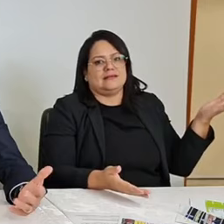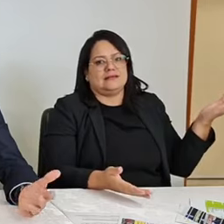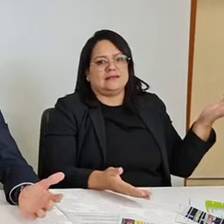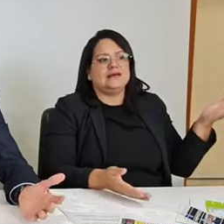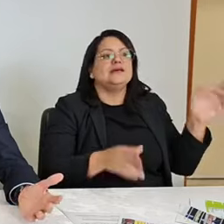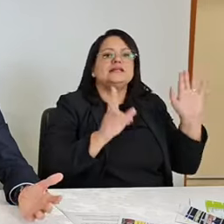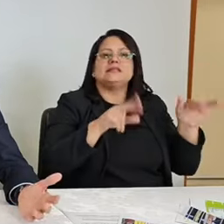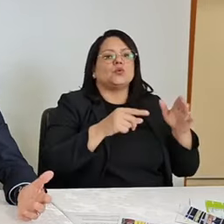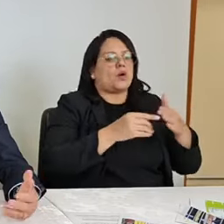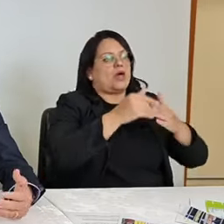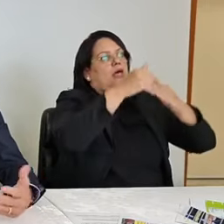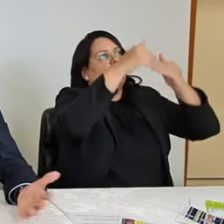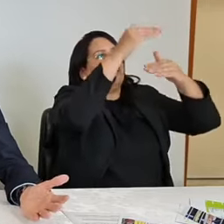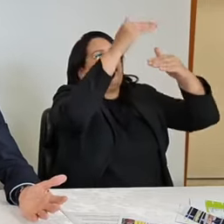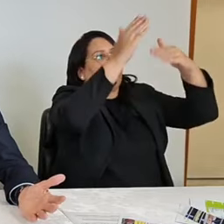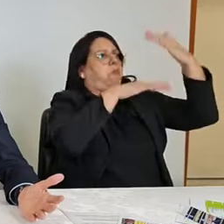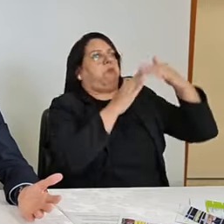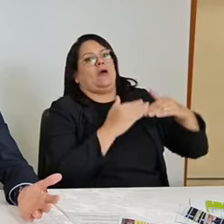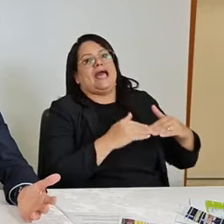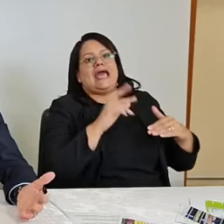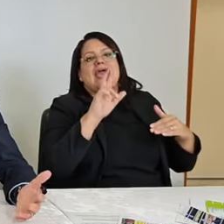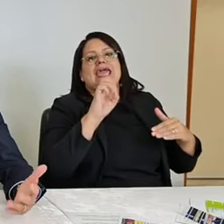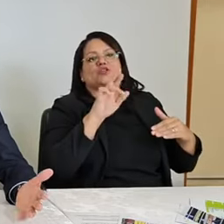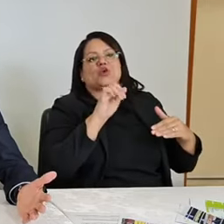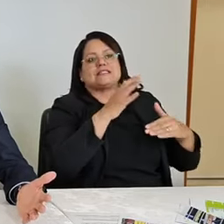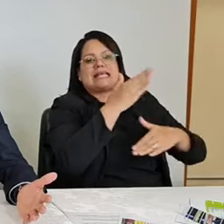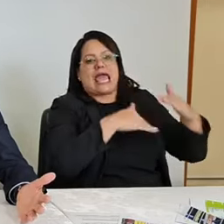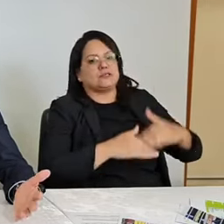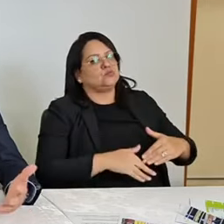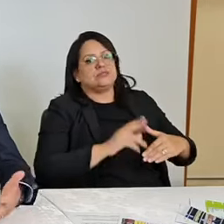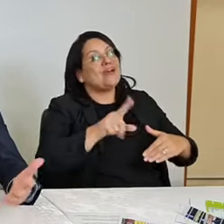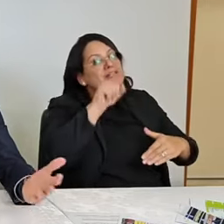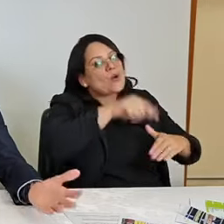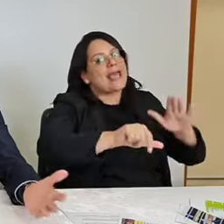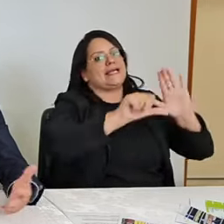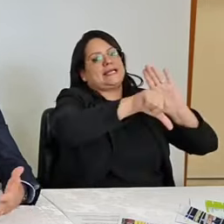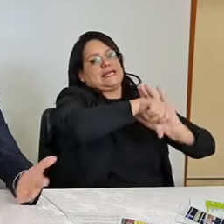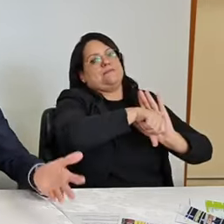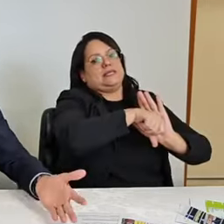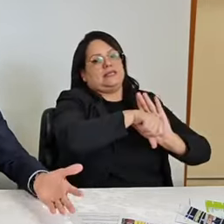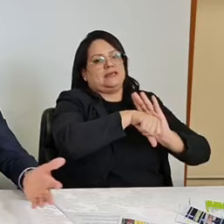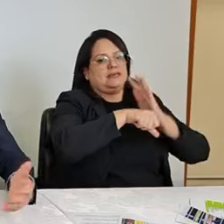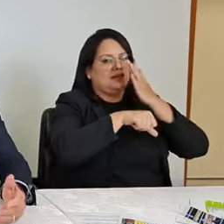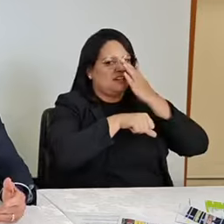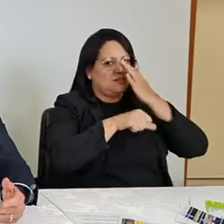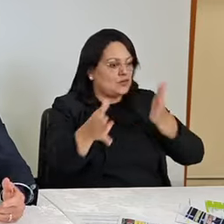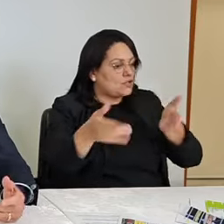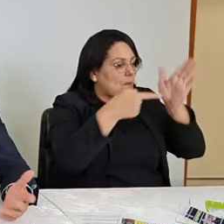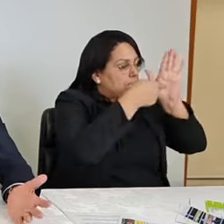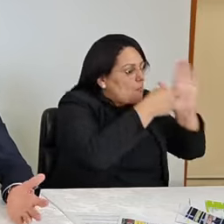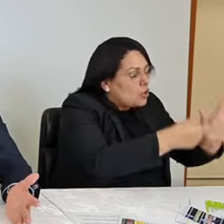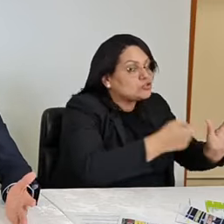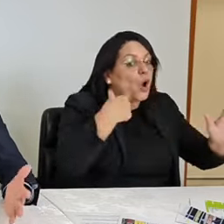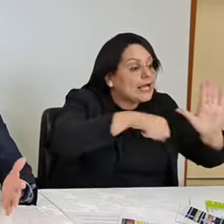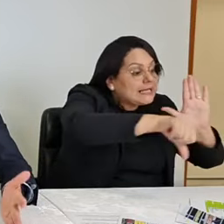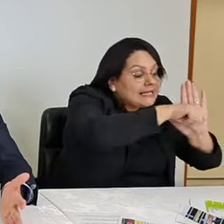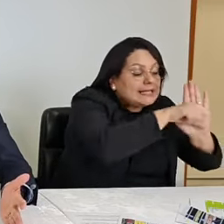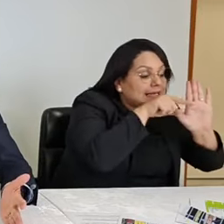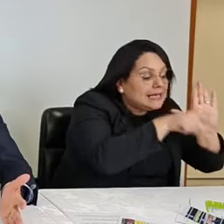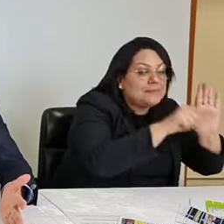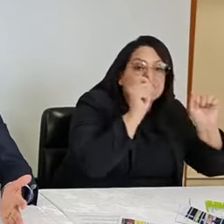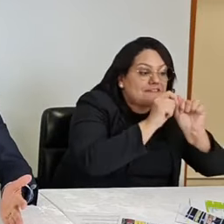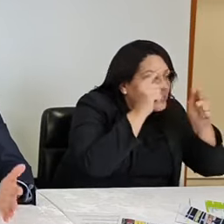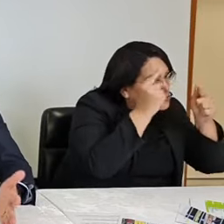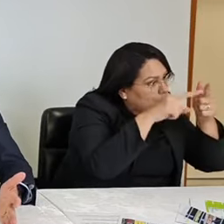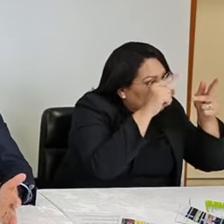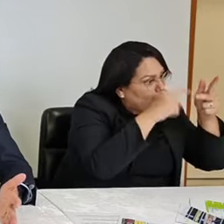é um retrocesso, né? Isso é um crime que se vai fazer, reconduzindo a cena do crime, um cara que